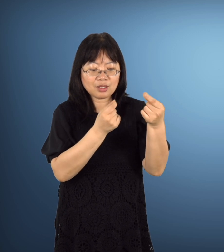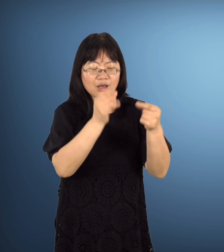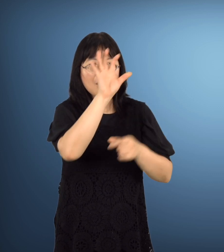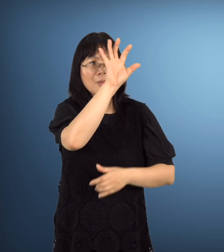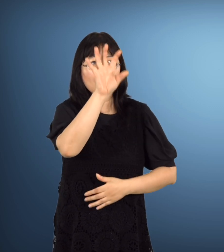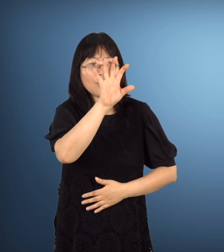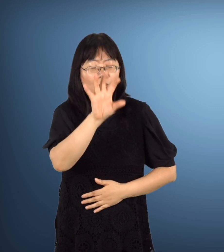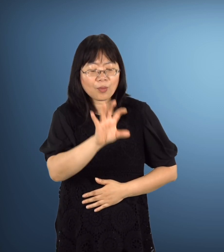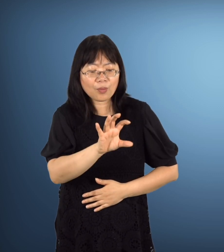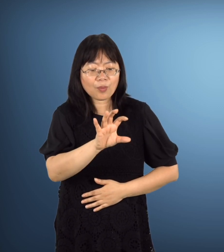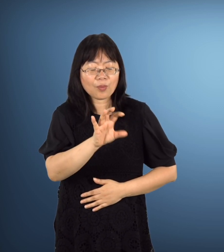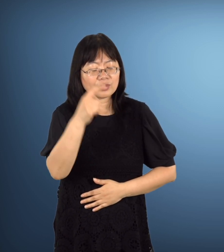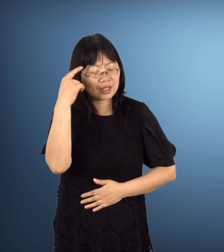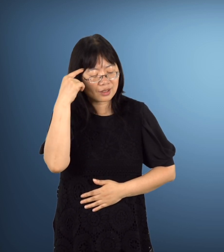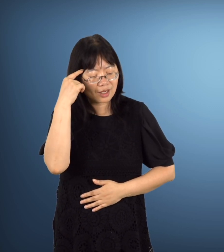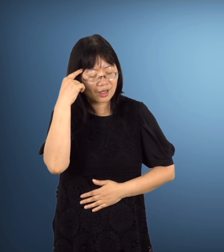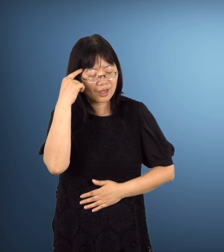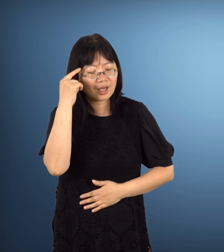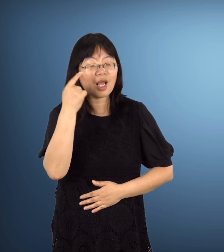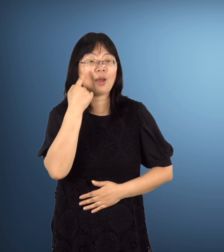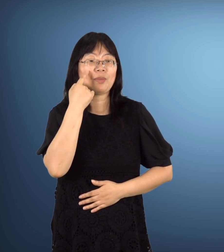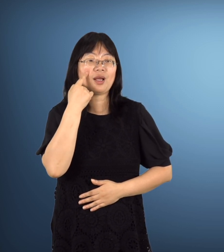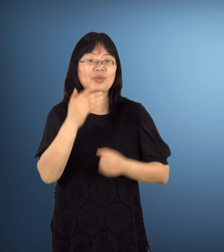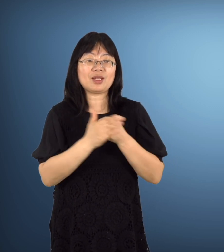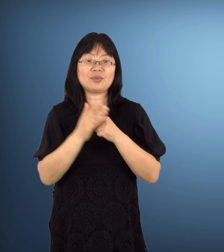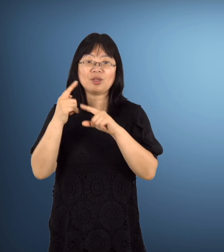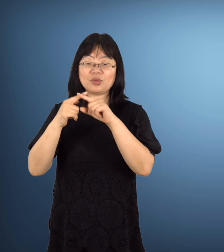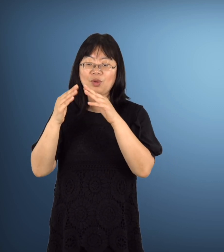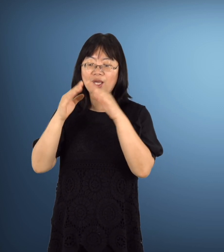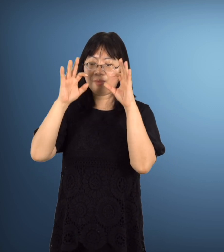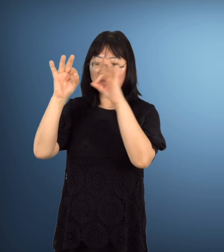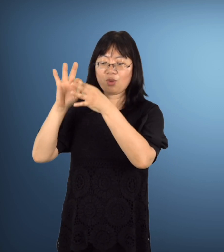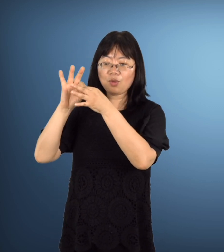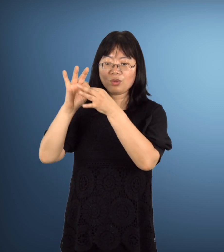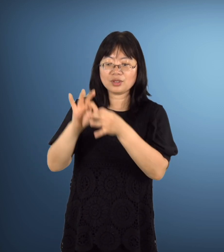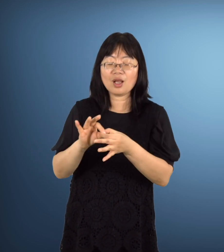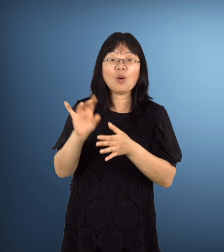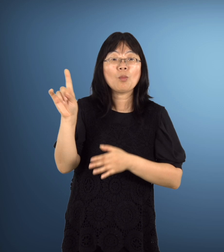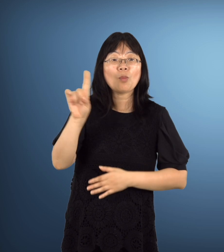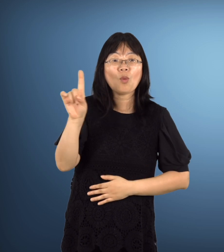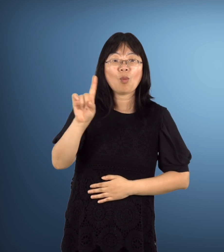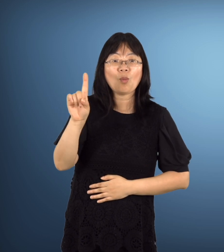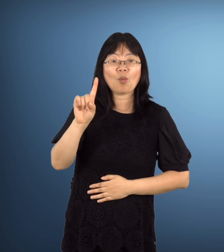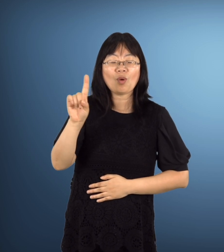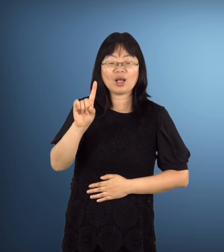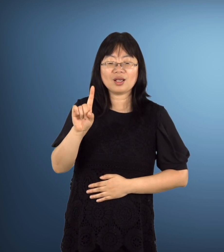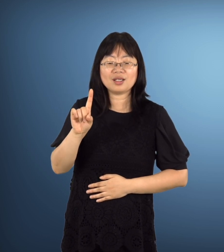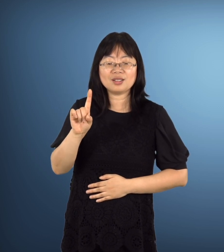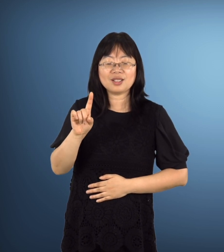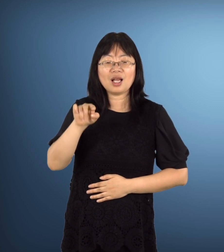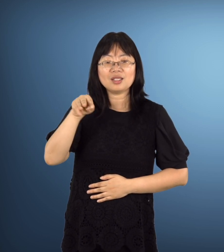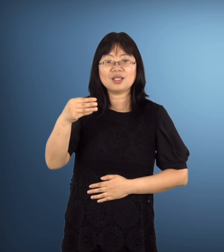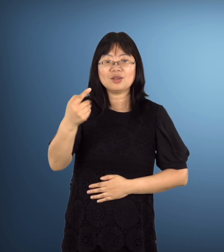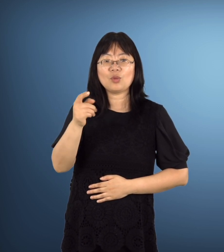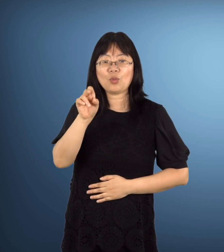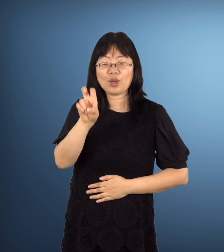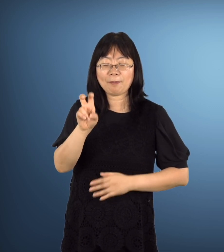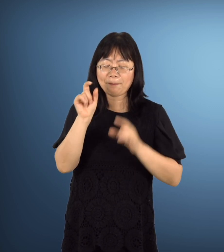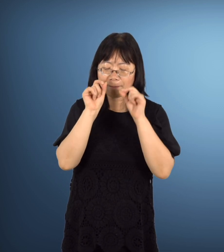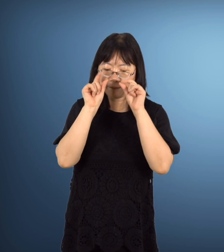답습하고 있는 건 아닐까. 그래서 교회는 계속해서 뭐가 돼야 됩니까? 실로암이 돼야